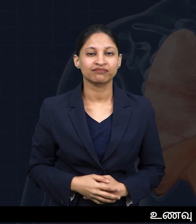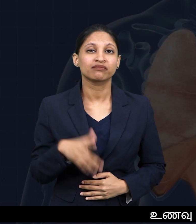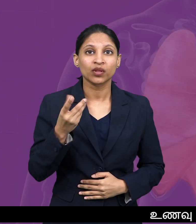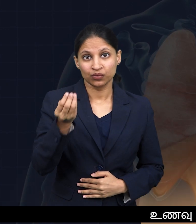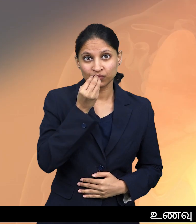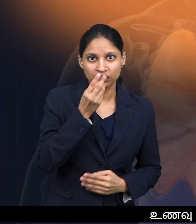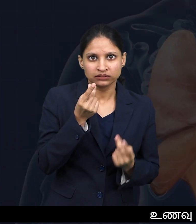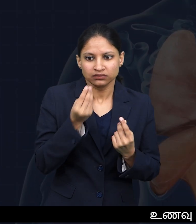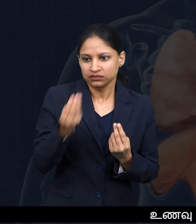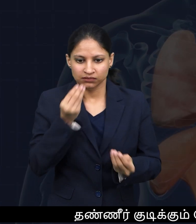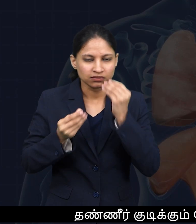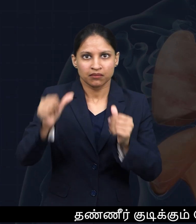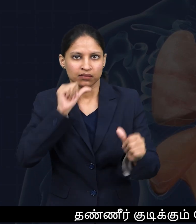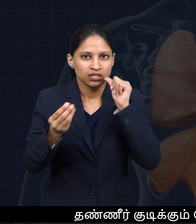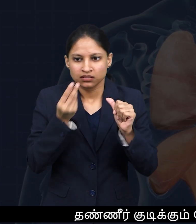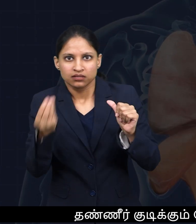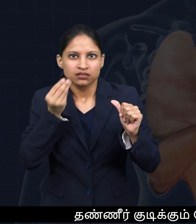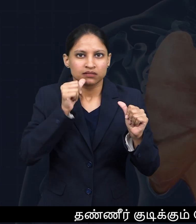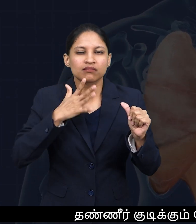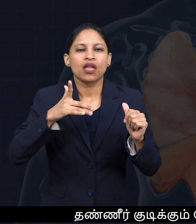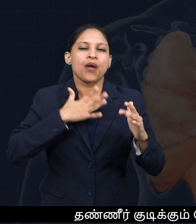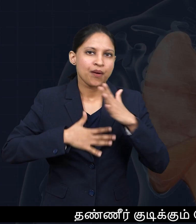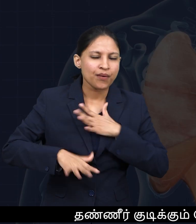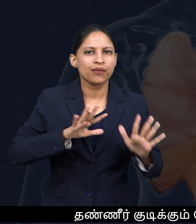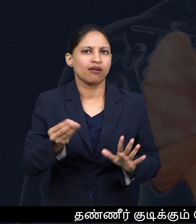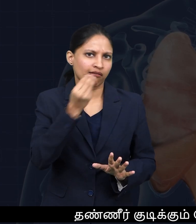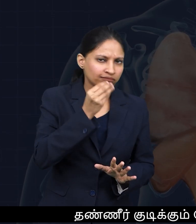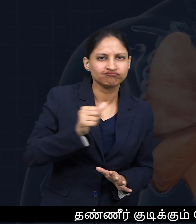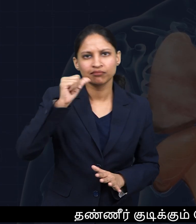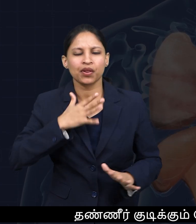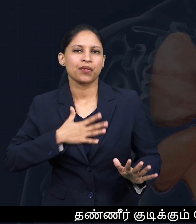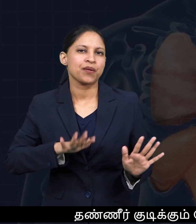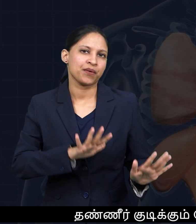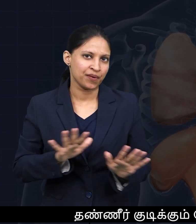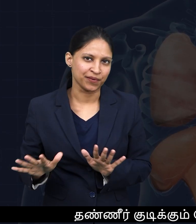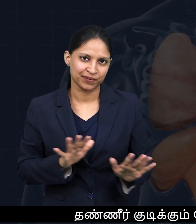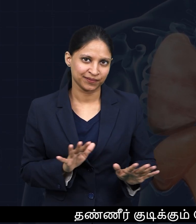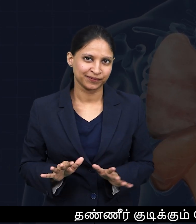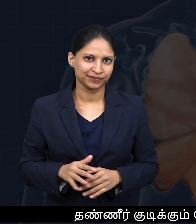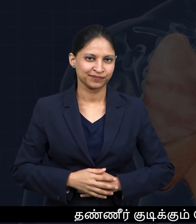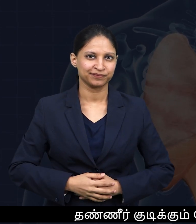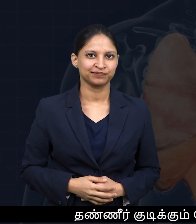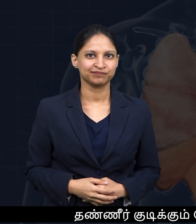இருங்கள். உணவு உண்ணும் போதும் தண்ணீர் குடிக்கும் போதும் அவசரப்பட வேண்டாம்.